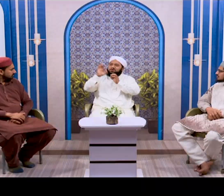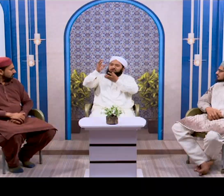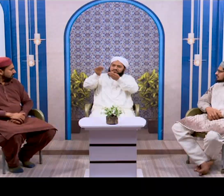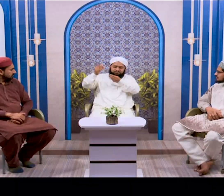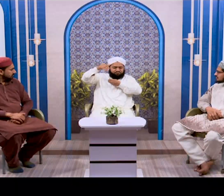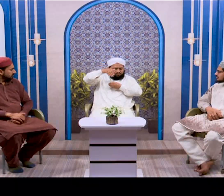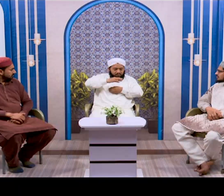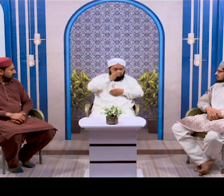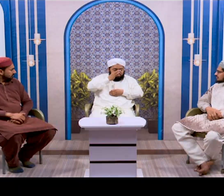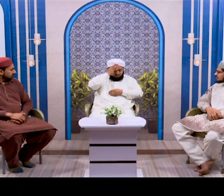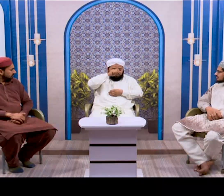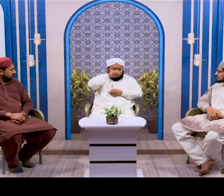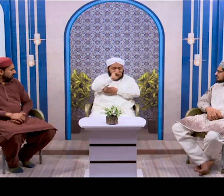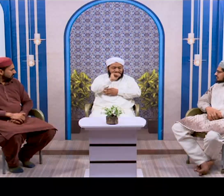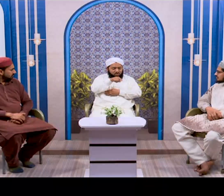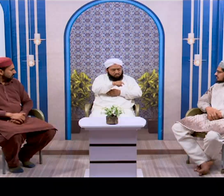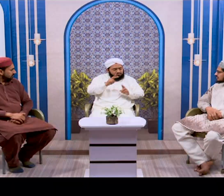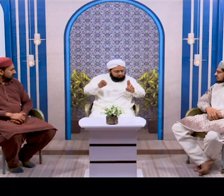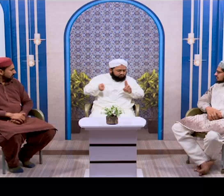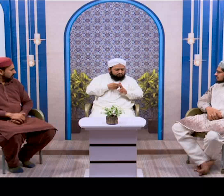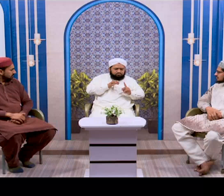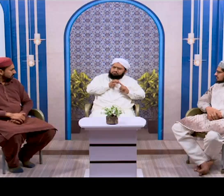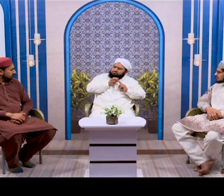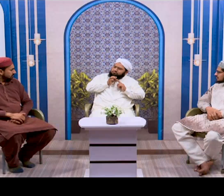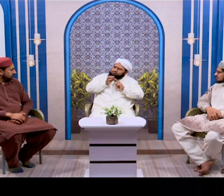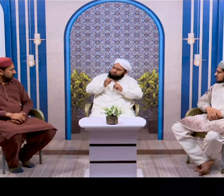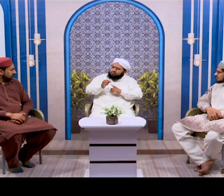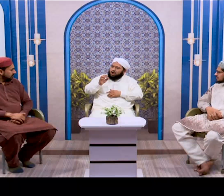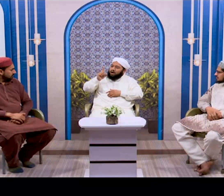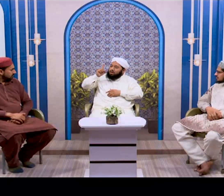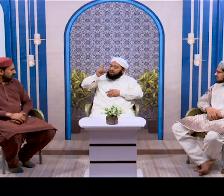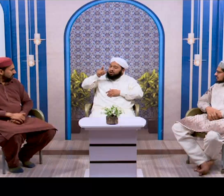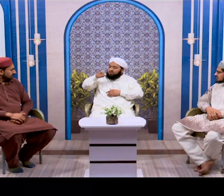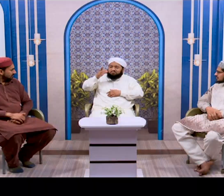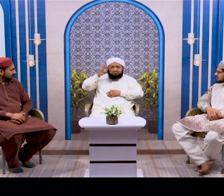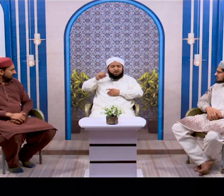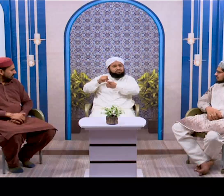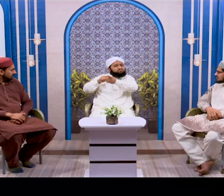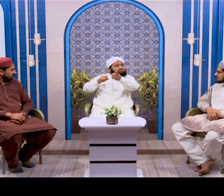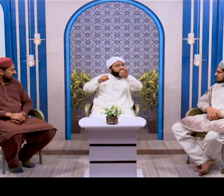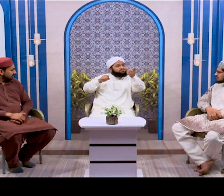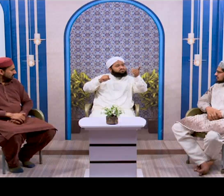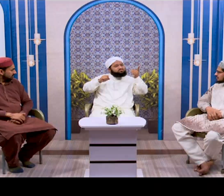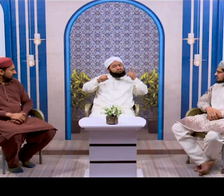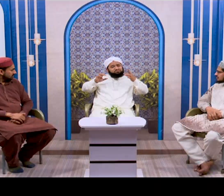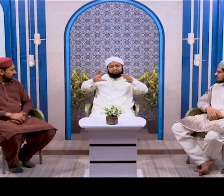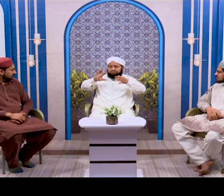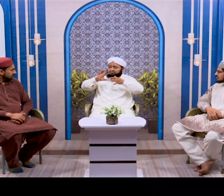لوٹ کر آیا تو موسیٰ علیہ السلام نے دریافت کیا کہ اللہ پاک نے آپ صلی اللہ علیہ وآلہ وصحبہ وسلم کی امت